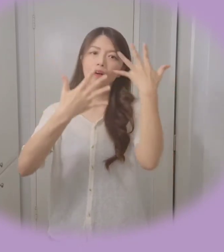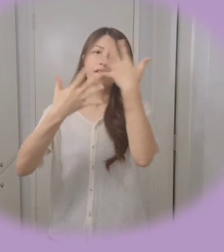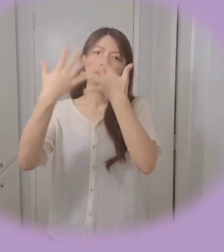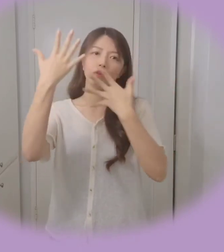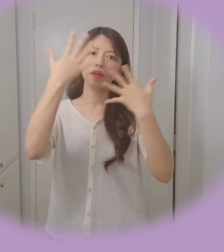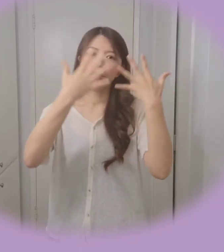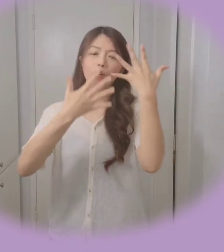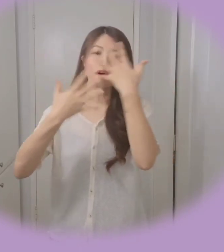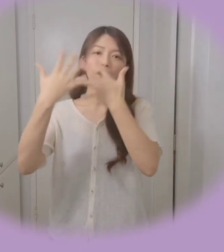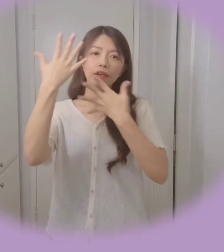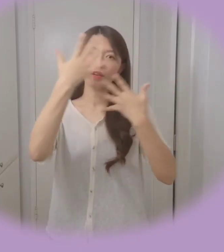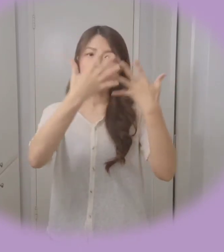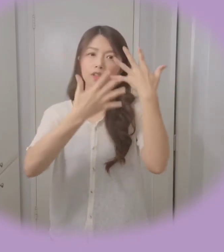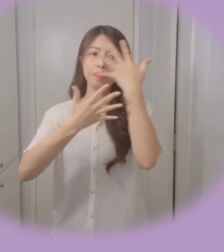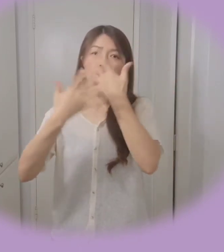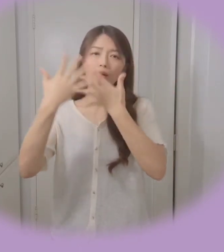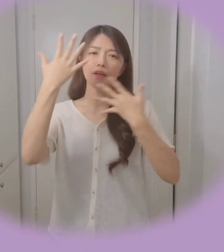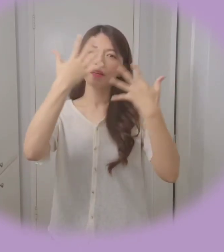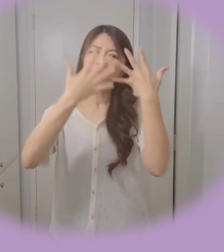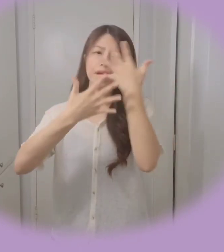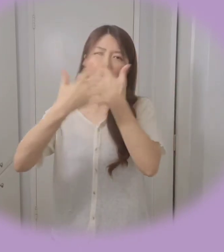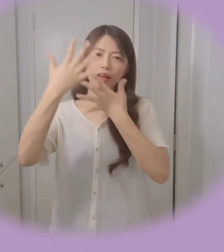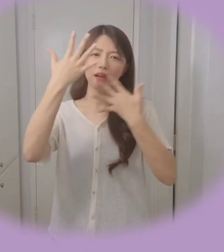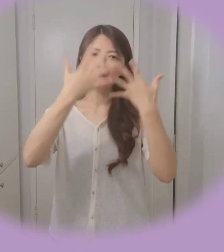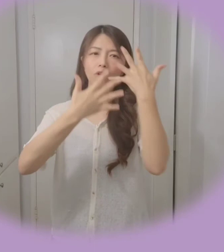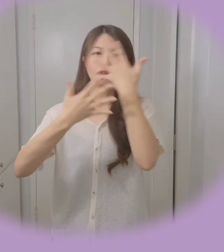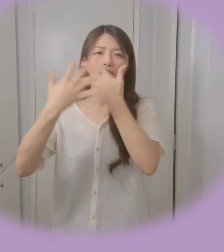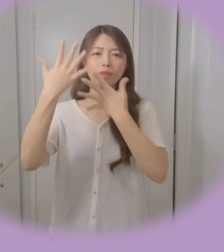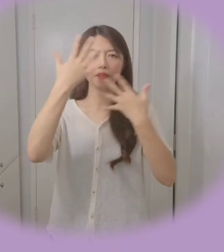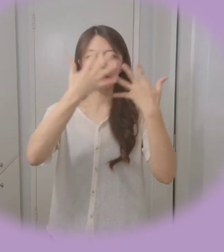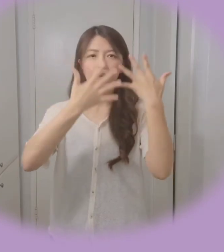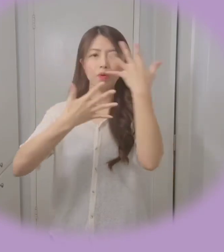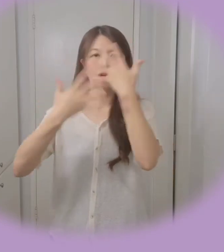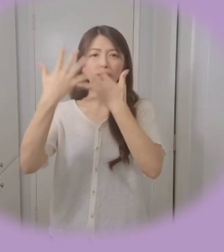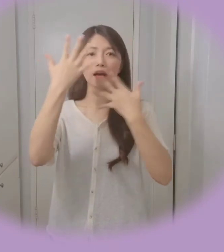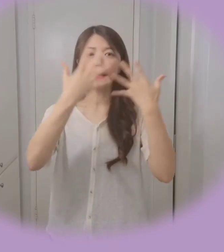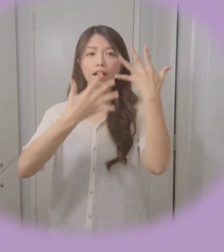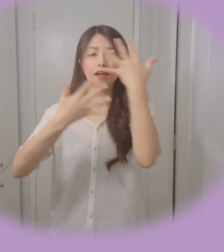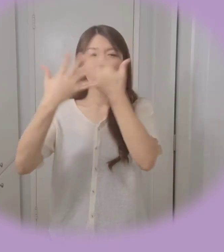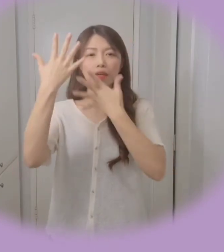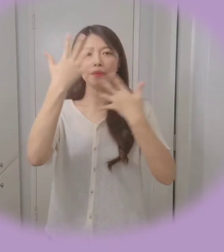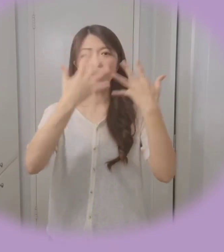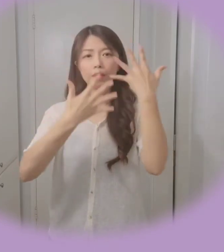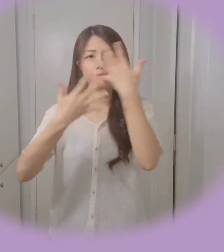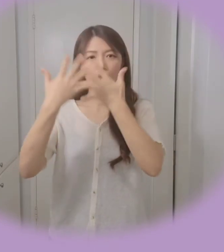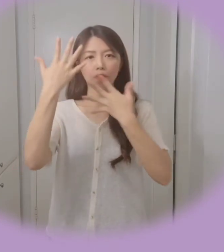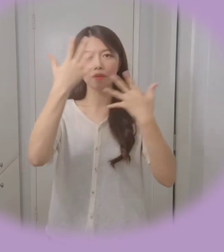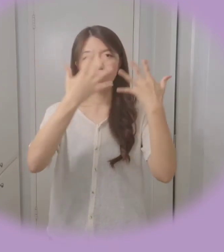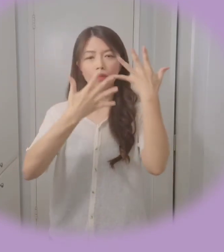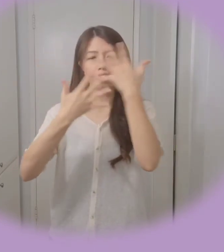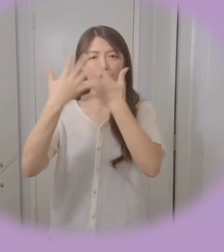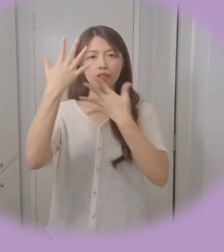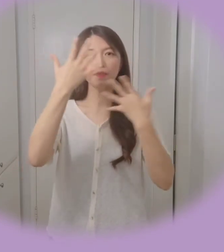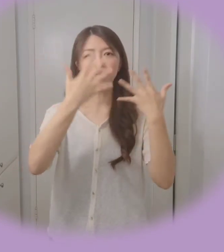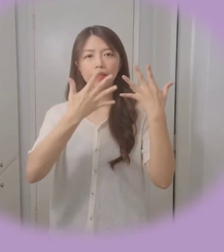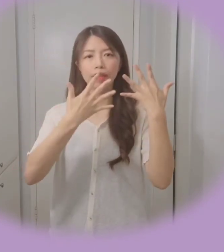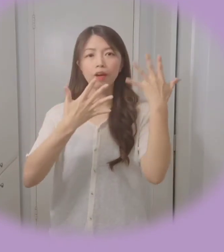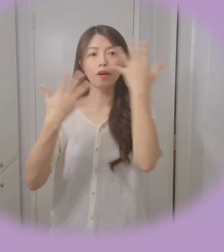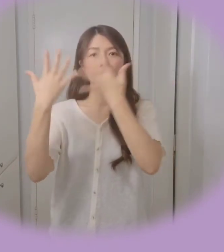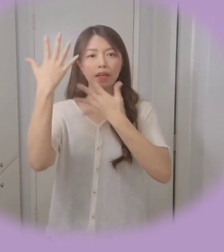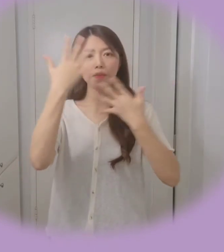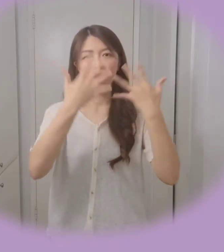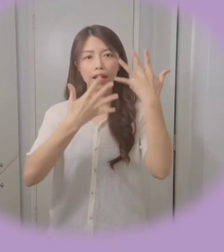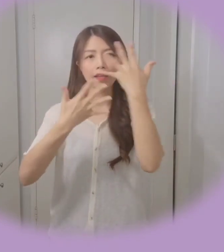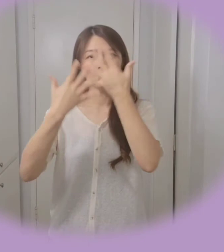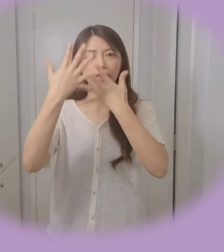앞에서 이렇게 엇갈리게 해주시면 희미하다 이런 뜻입니다. 뭔가 시야가 희미하게 보이는 것을 연상시키면